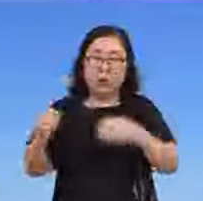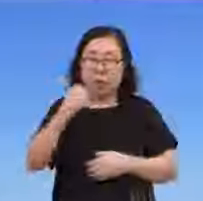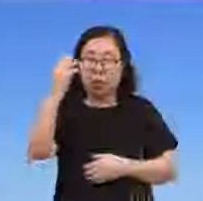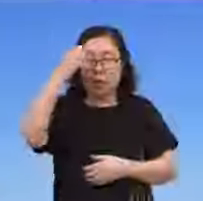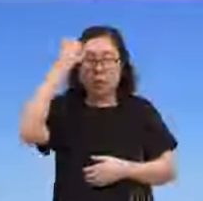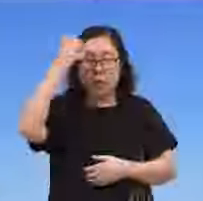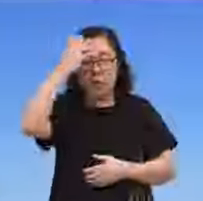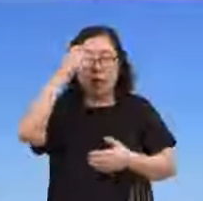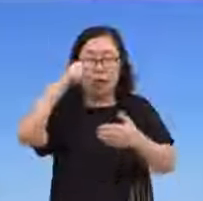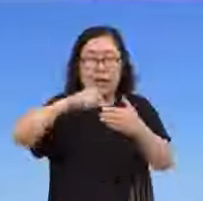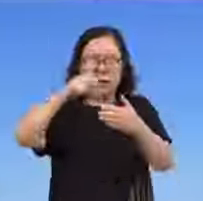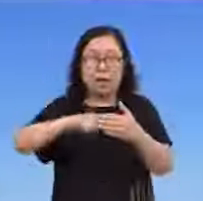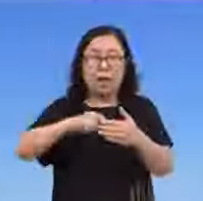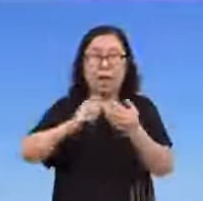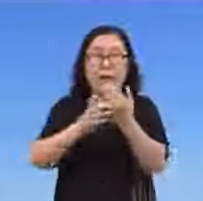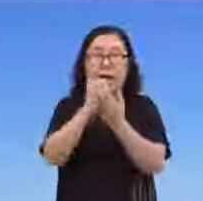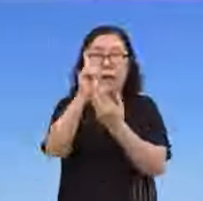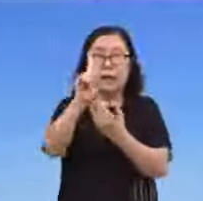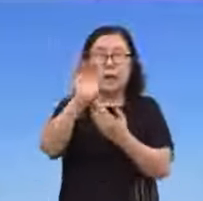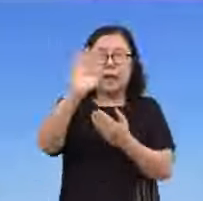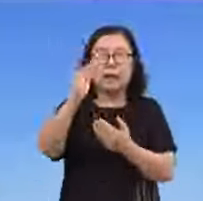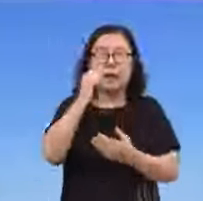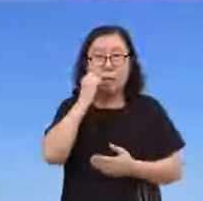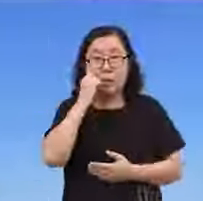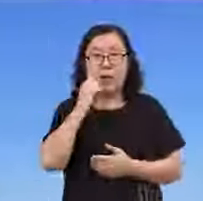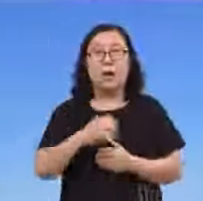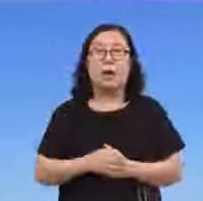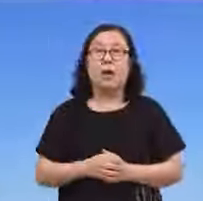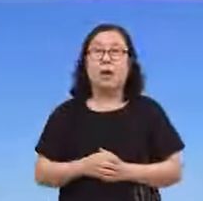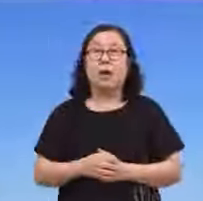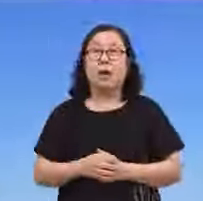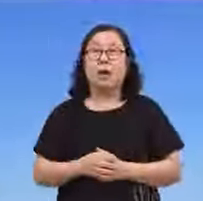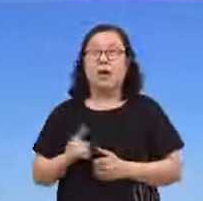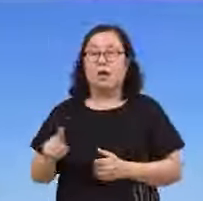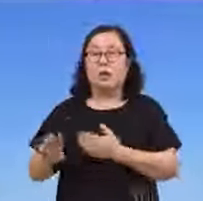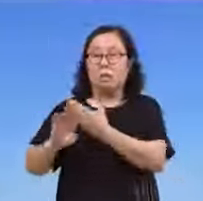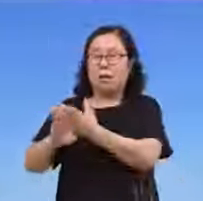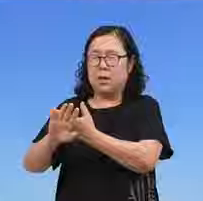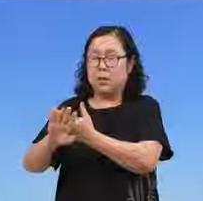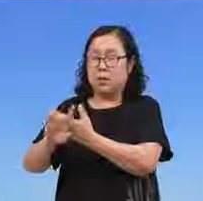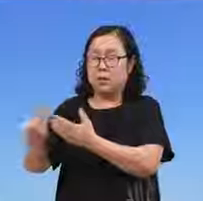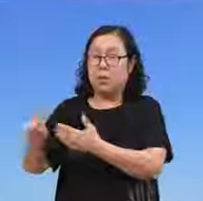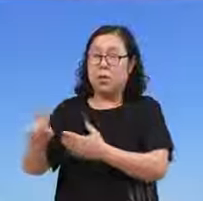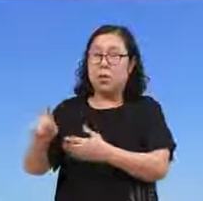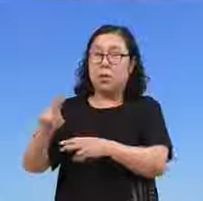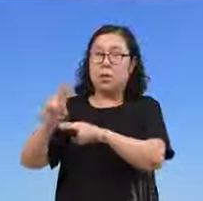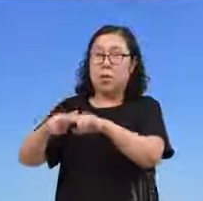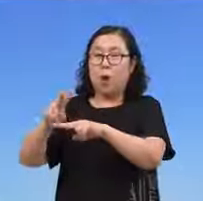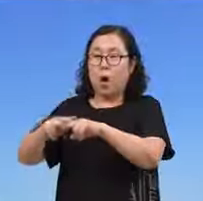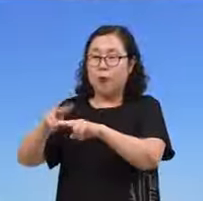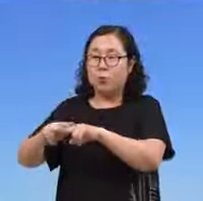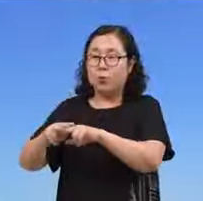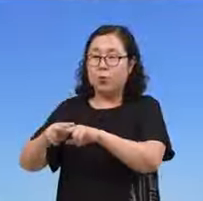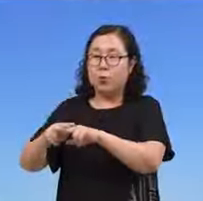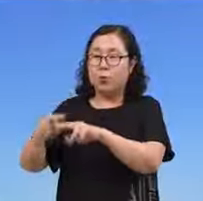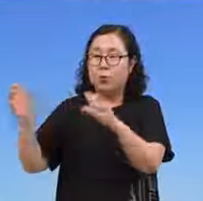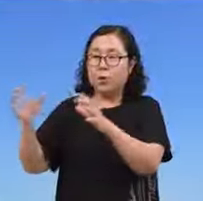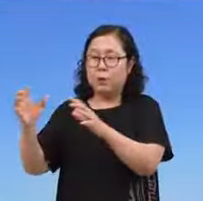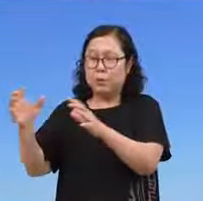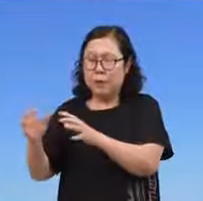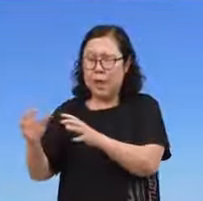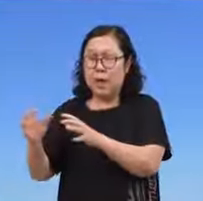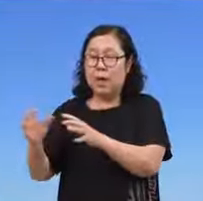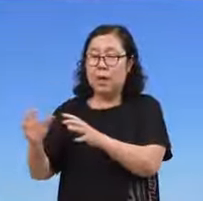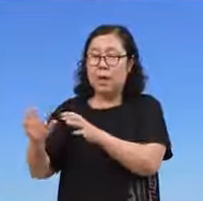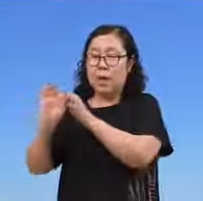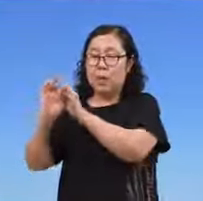되는데 자꾸 두 표로 나누어지는데 뭐가 그렇게 괴로우냐? 계속 이쪽 분들이 와가지고, 아니 왜 목사님은 광화문 집회